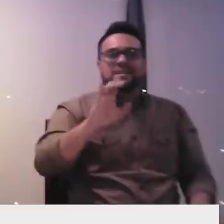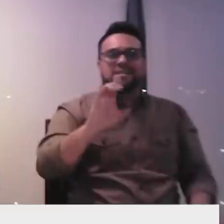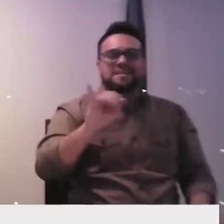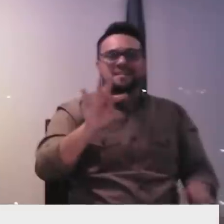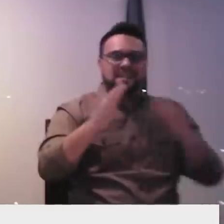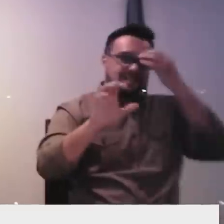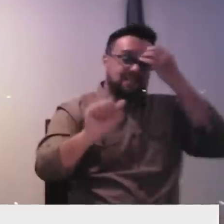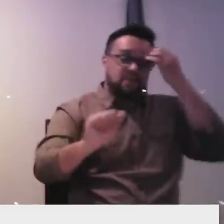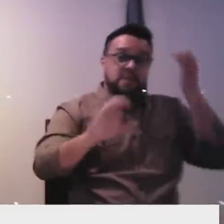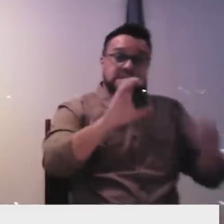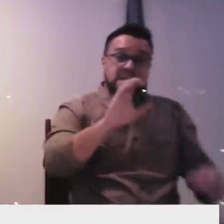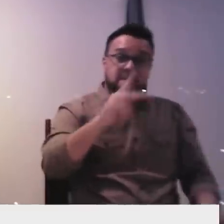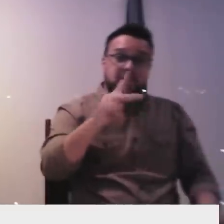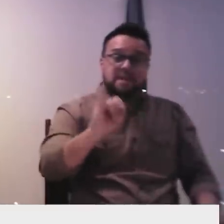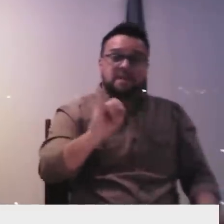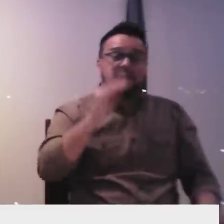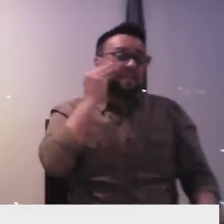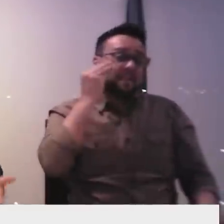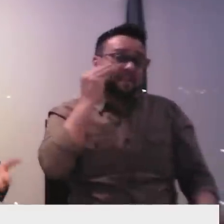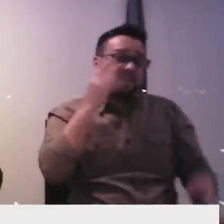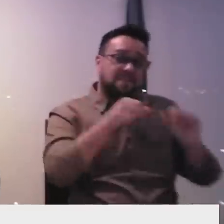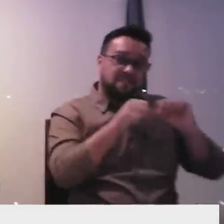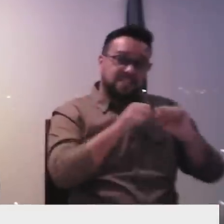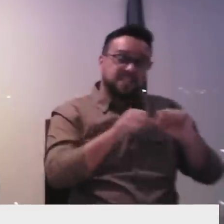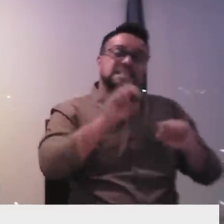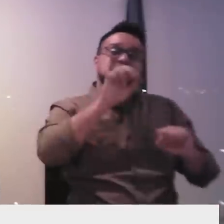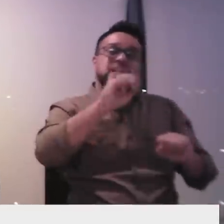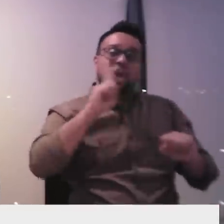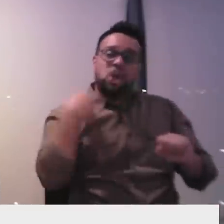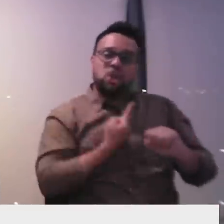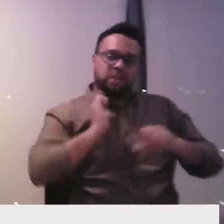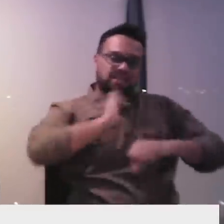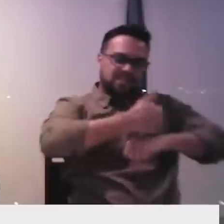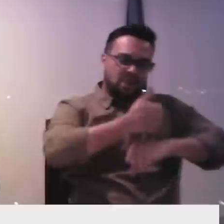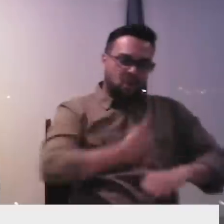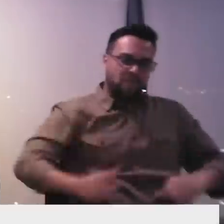está tentando apurar o que eles fariam se eles fossem governo.